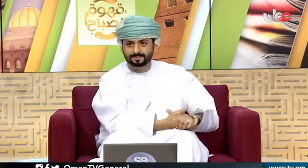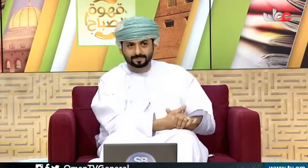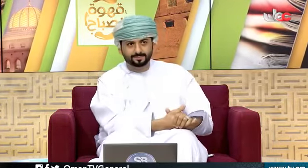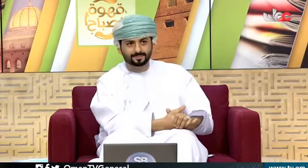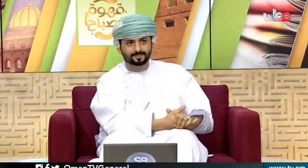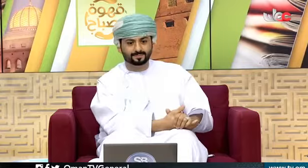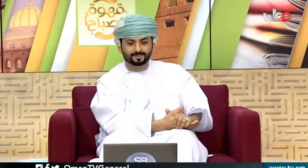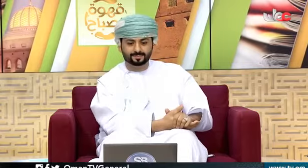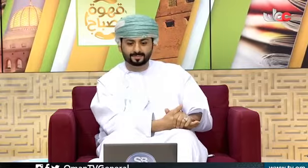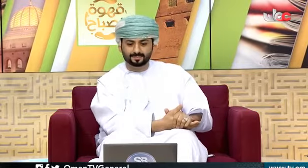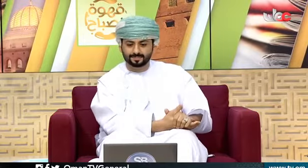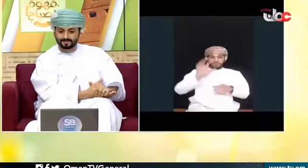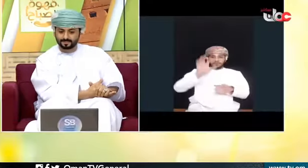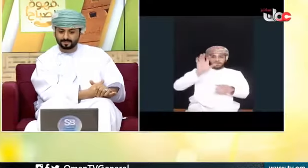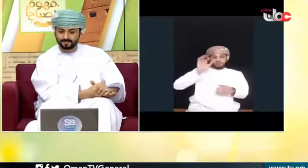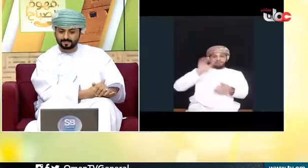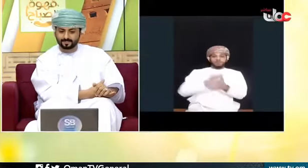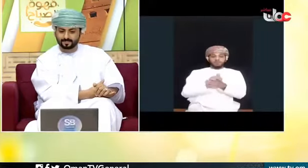العمل؟